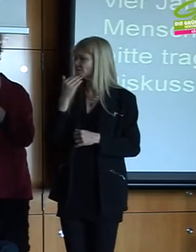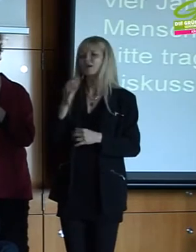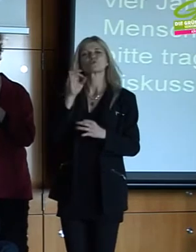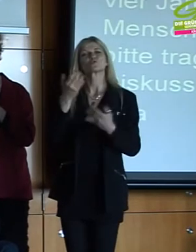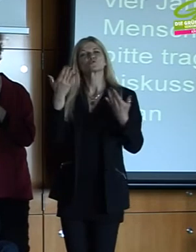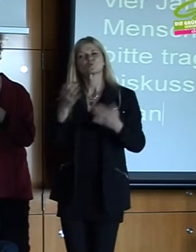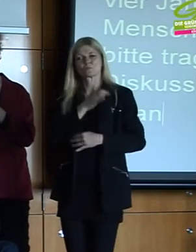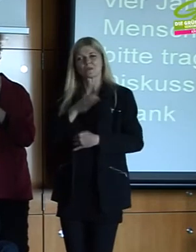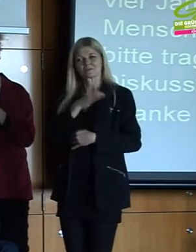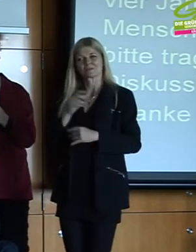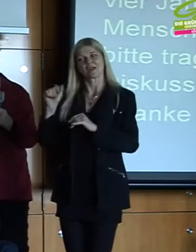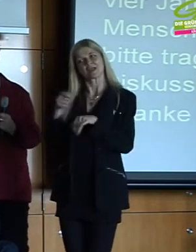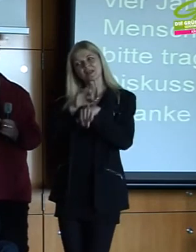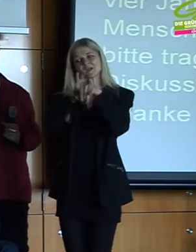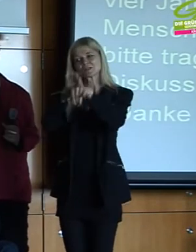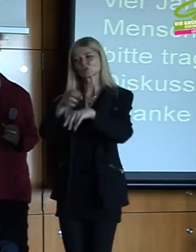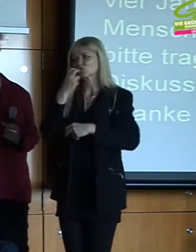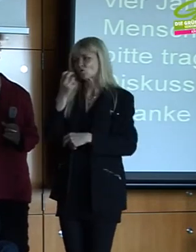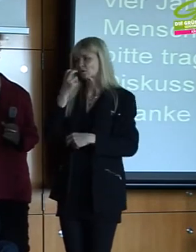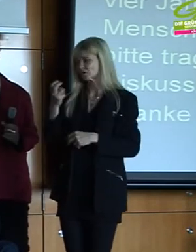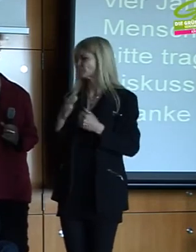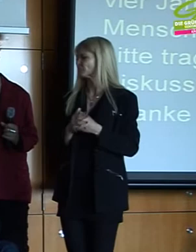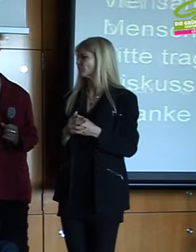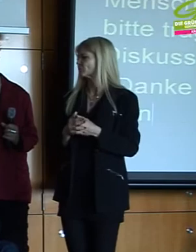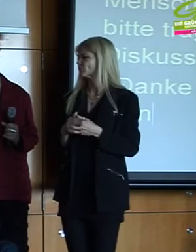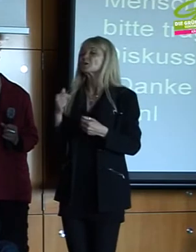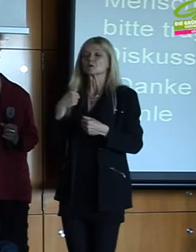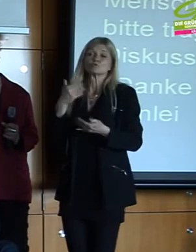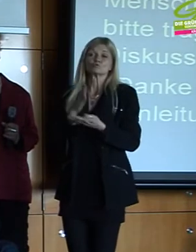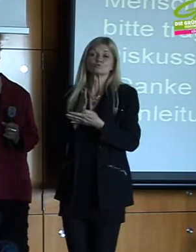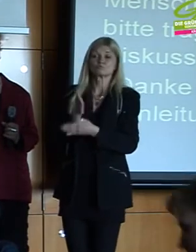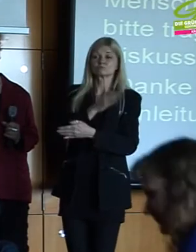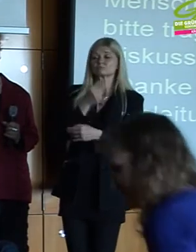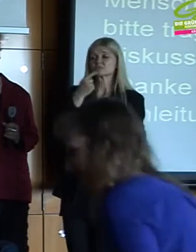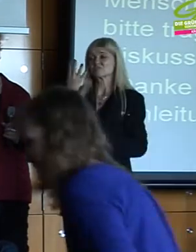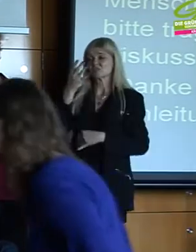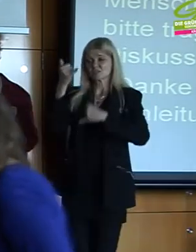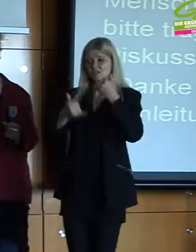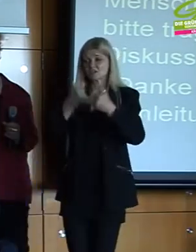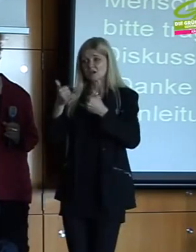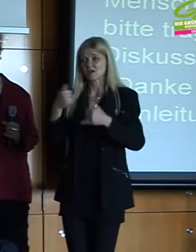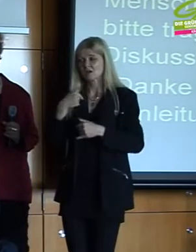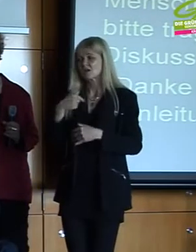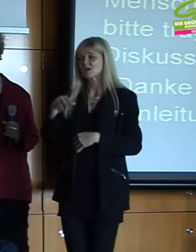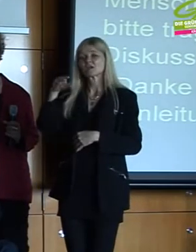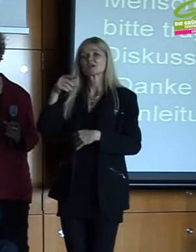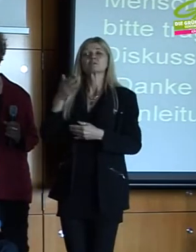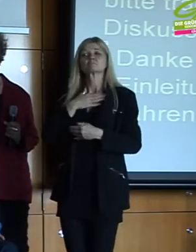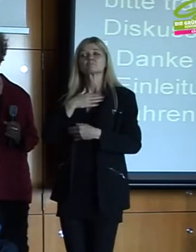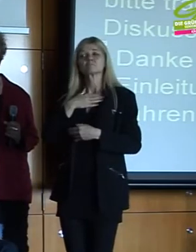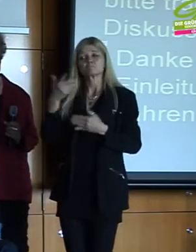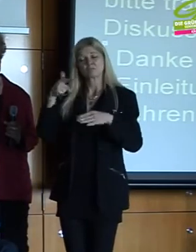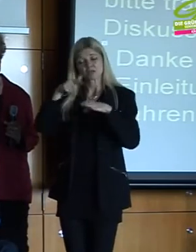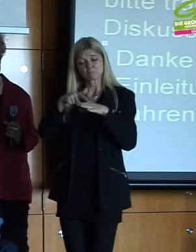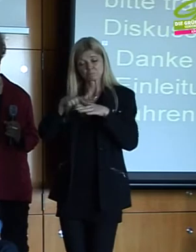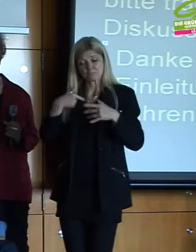netten einleitenden Worte. Ja, wie bereits gesagt, seit 4 Jahren erfahre ich in der Funktion als Behindertenanwältin